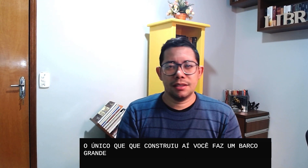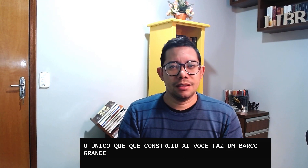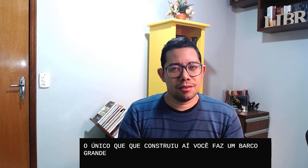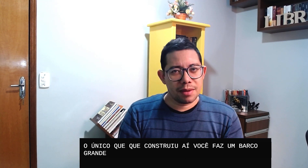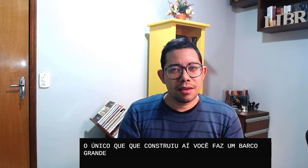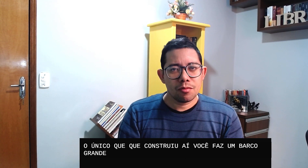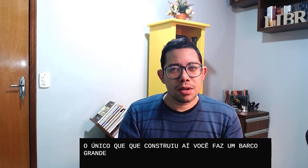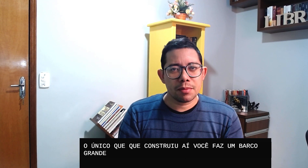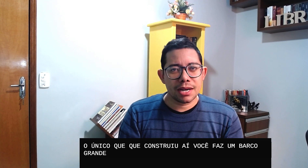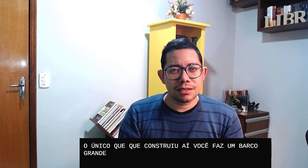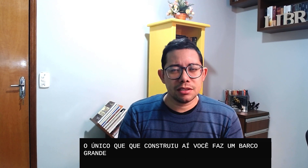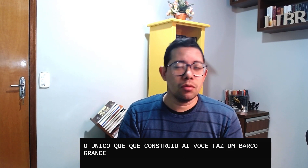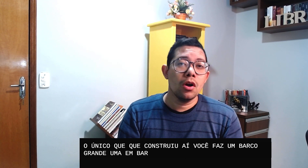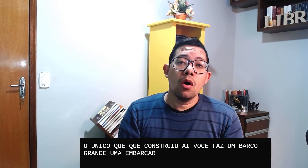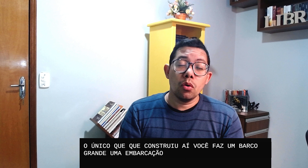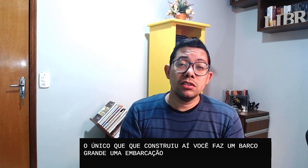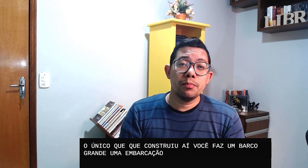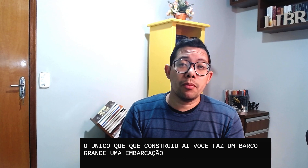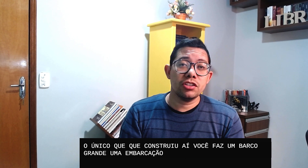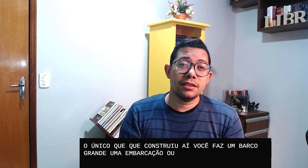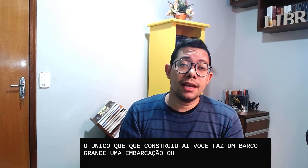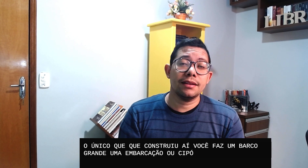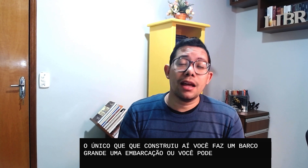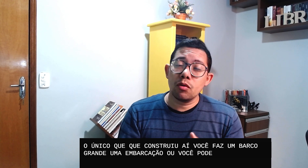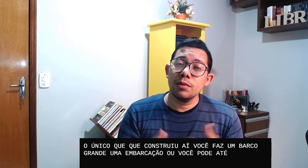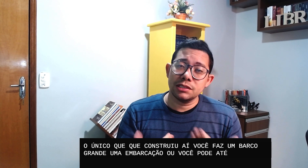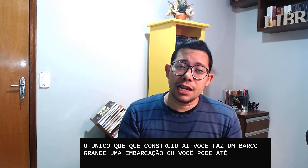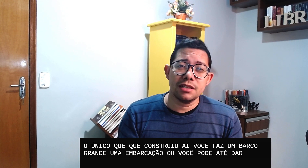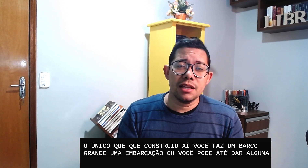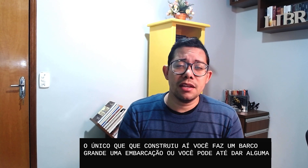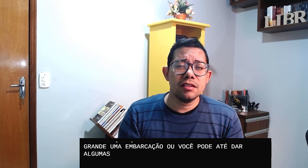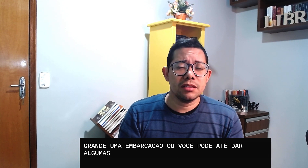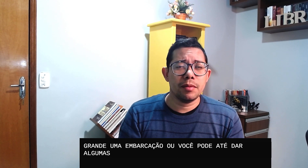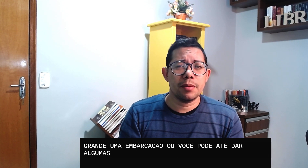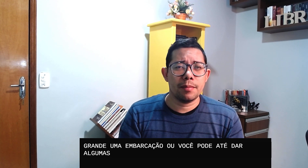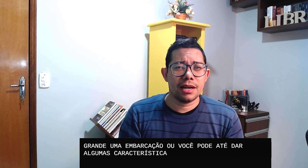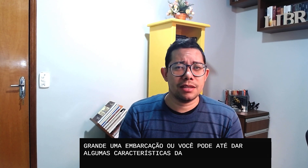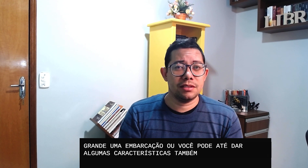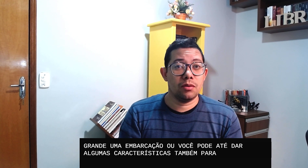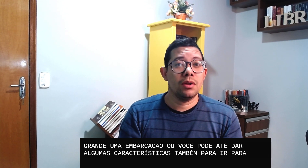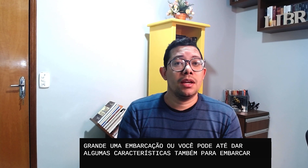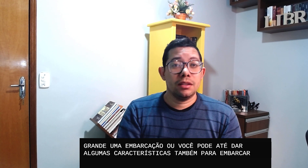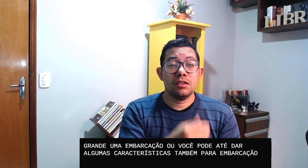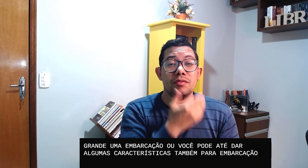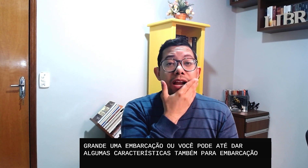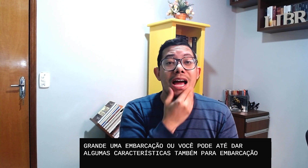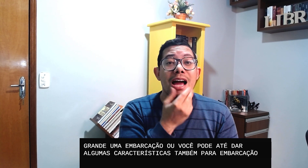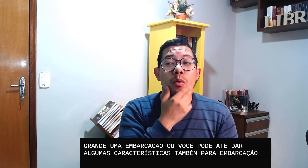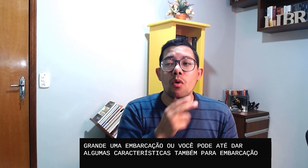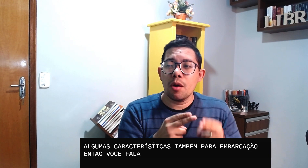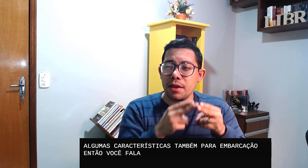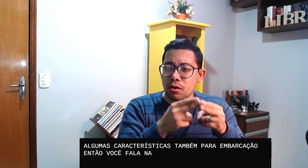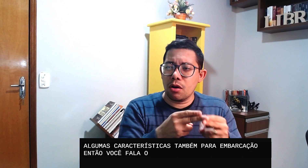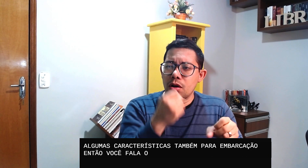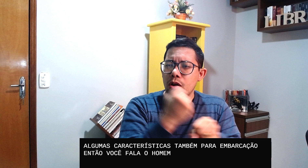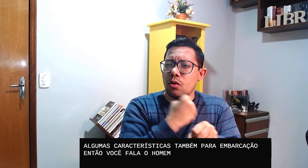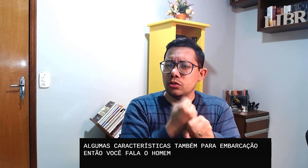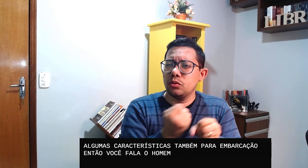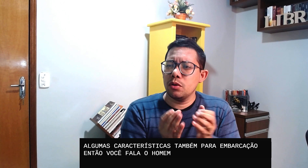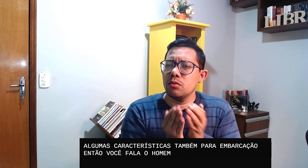tudo bem? Uma embarcação. Ou você pode até dar algumas características também para a embarcação. Então você fala, ah, o homem, ó, construiu